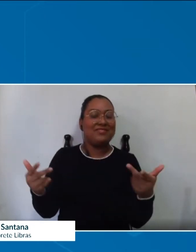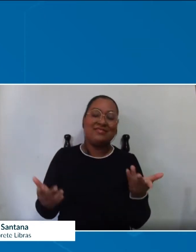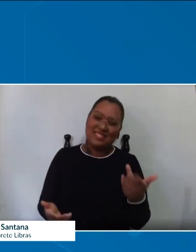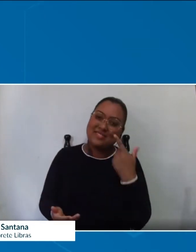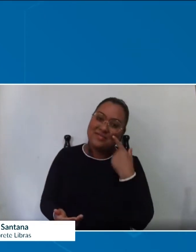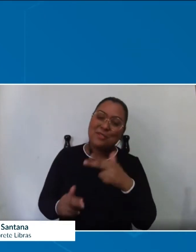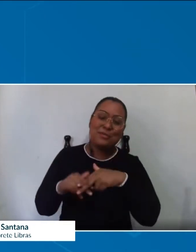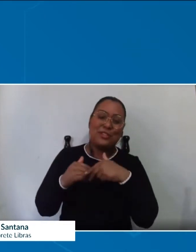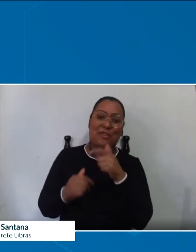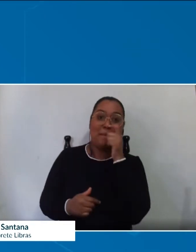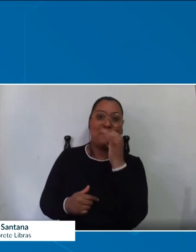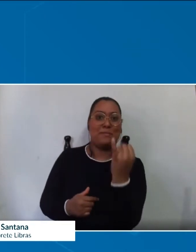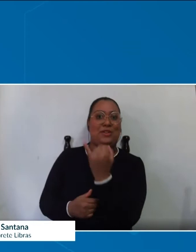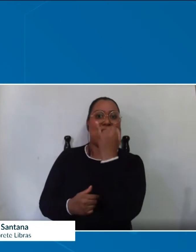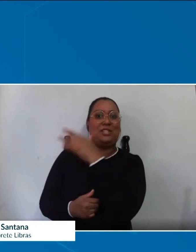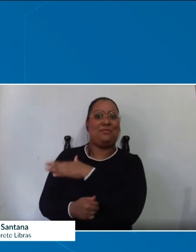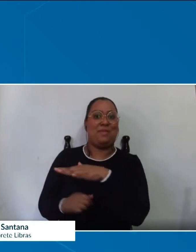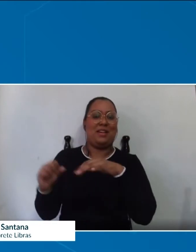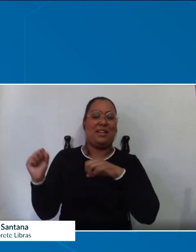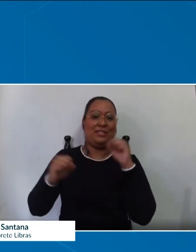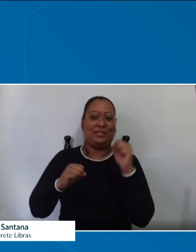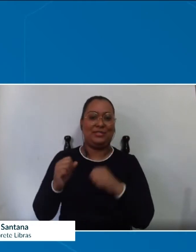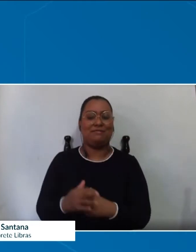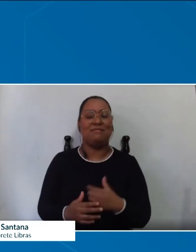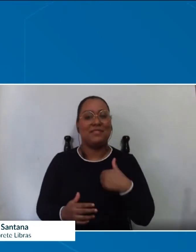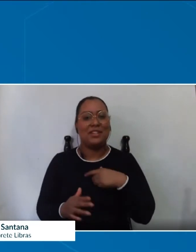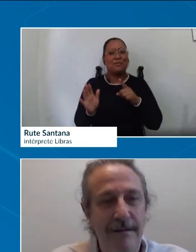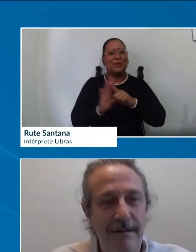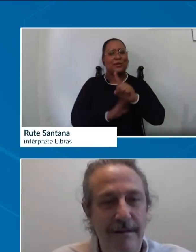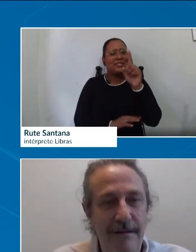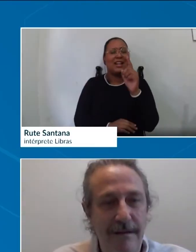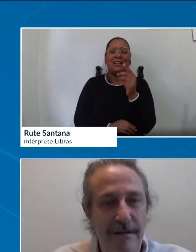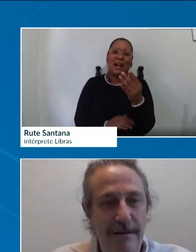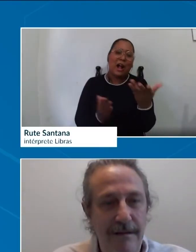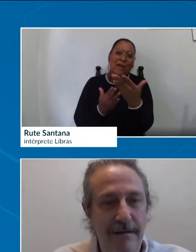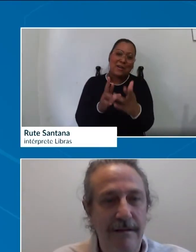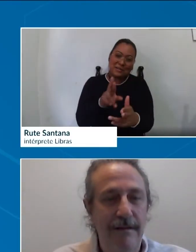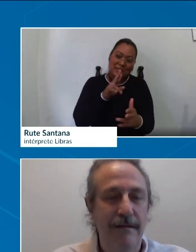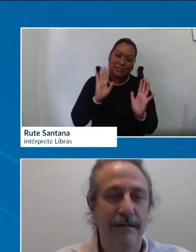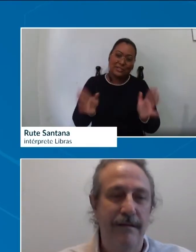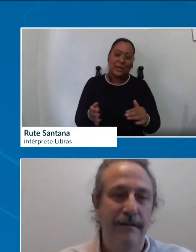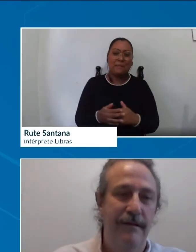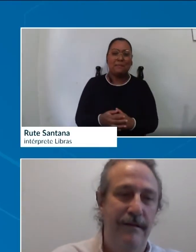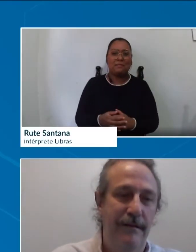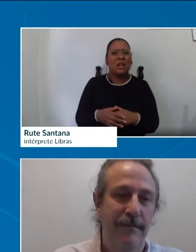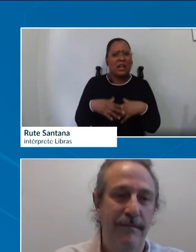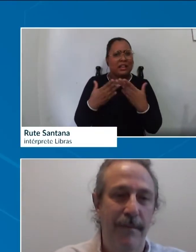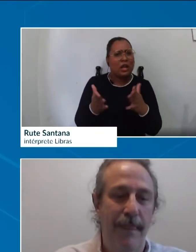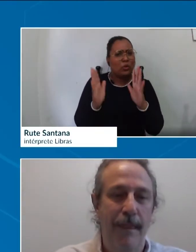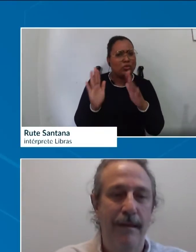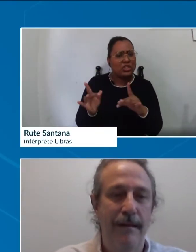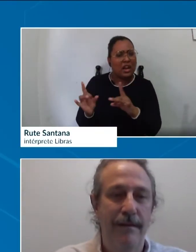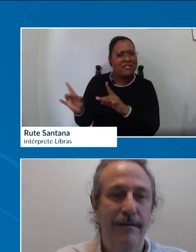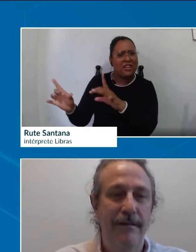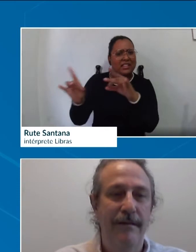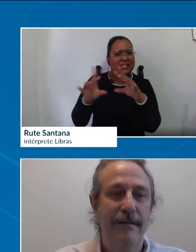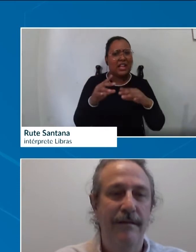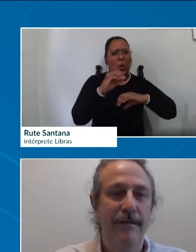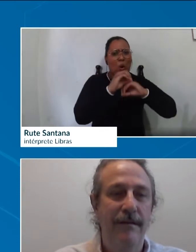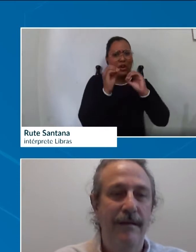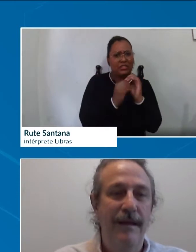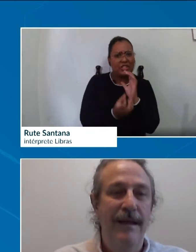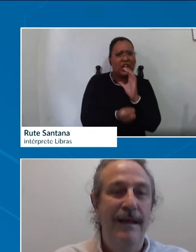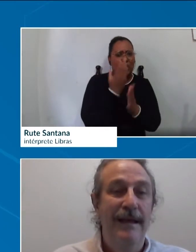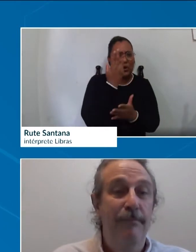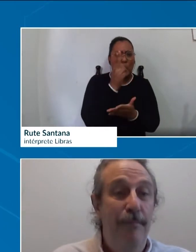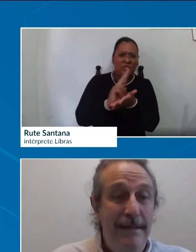interessante para a indústria. E é isso que eu ia te perguntar, professor. Então, já está aí sendo comercializado produtos que a universidade desenvolveu a